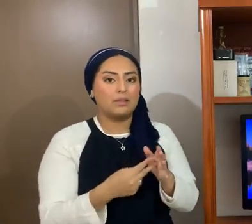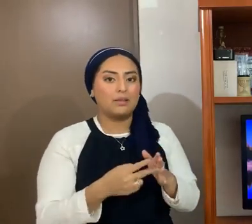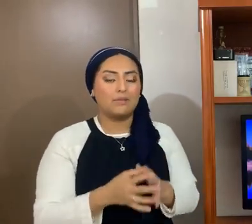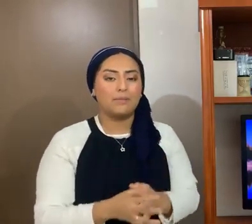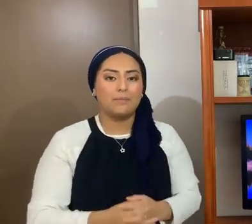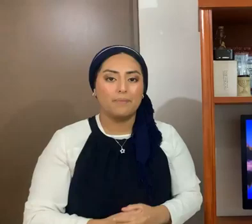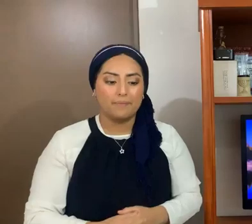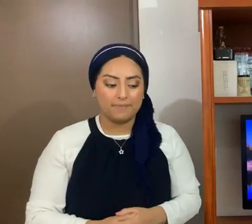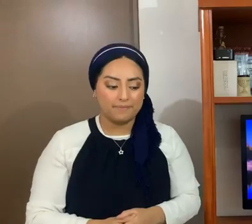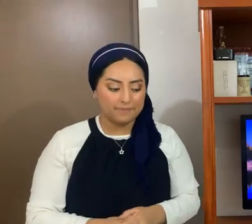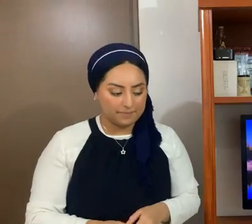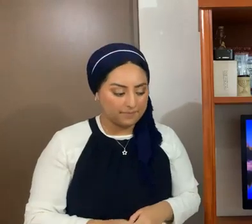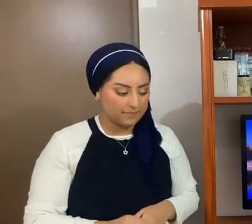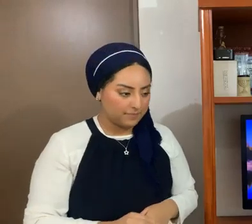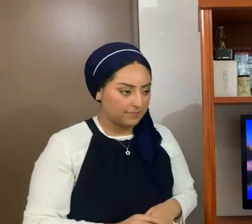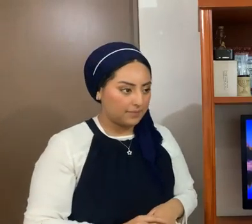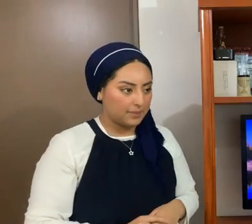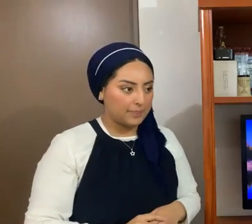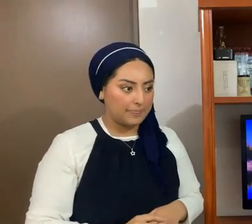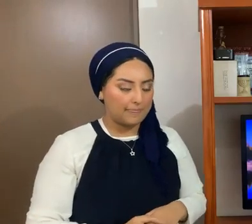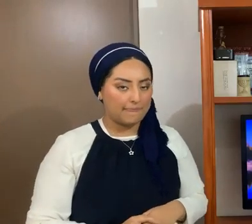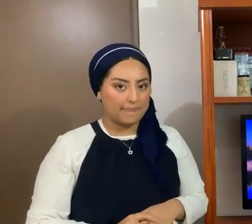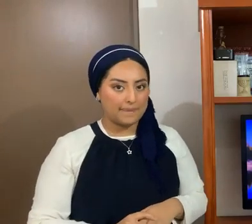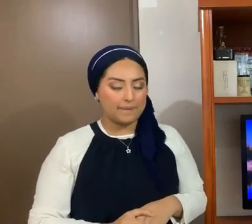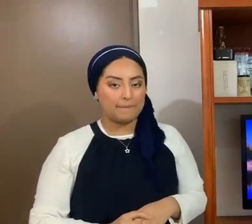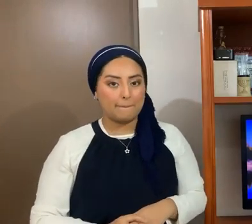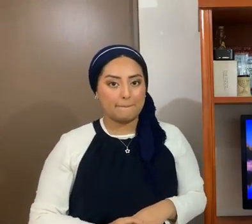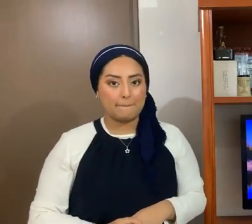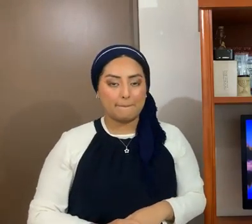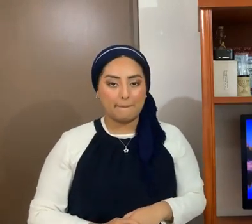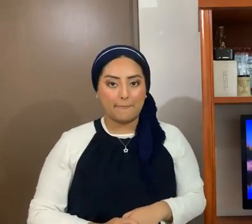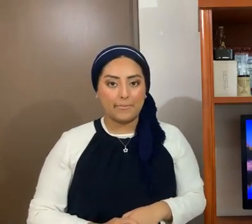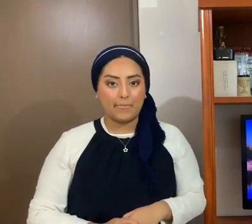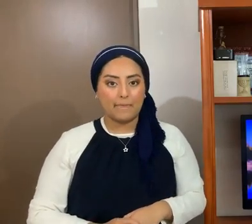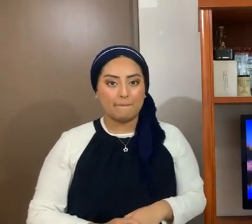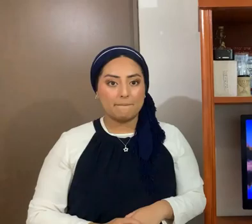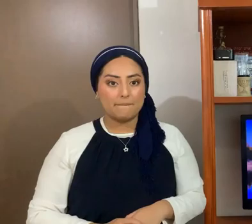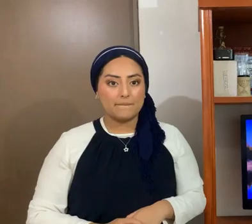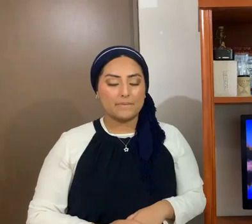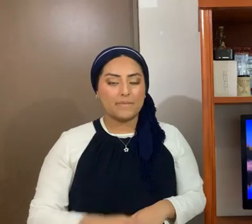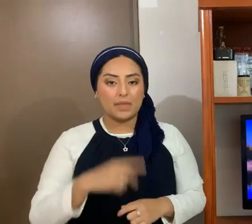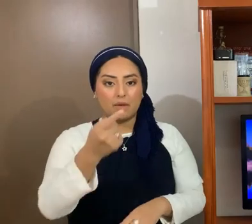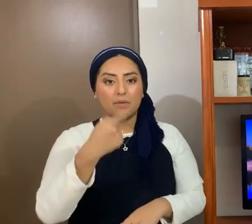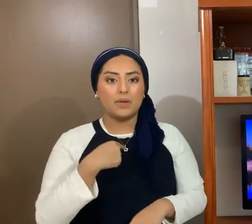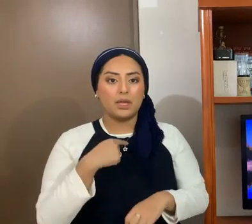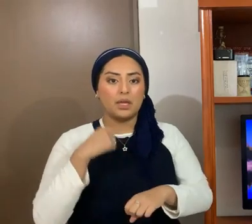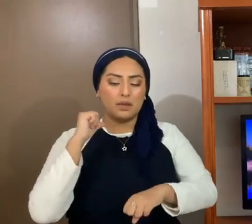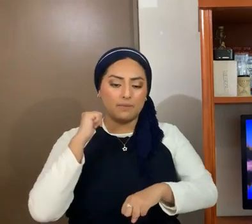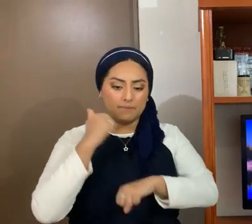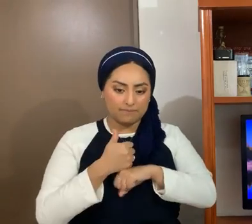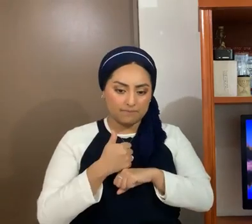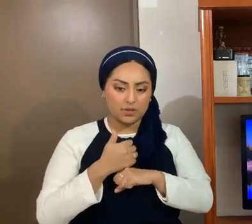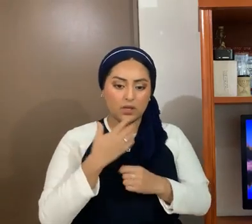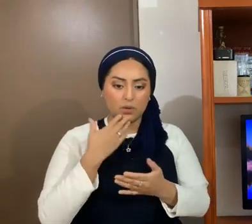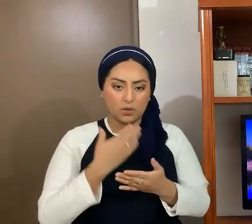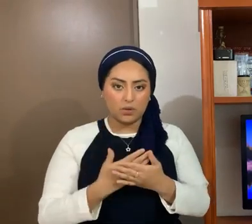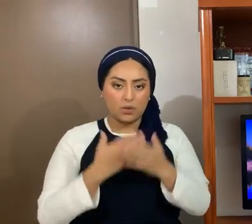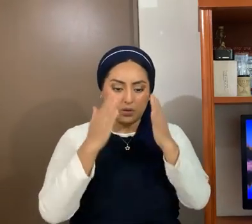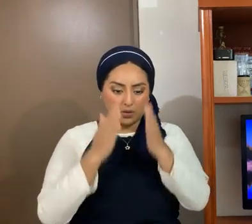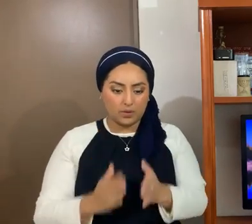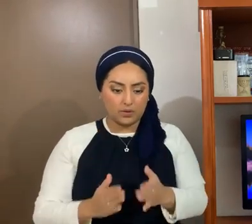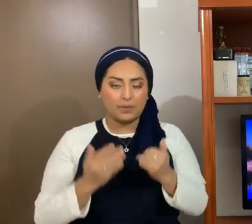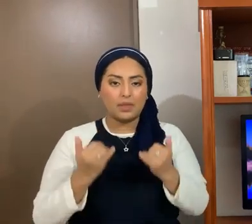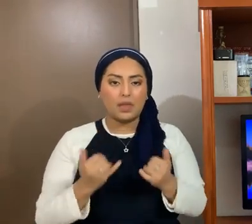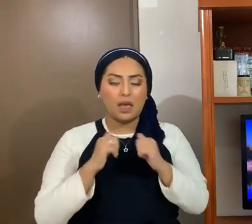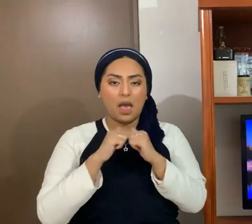palabra correcta, de todo lo que se desarrolló. Entonces, seamos firmes, seamos buenas columnas. Ahora,